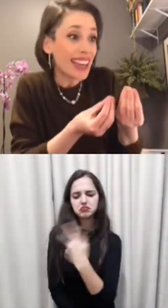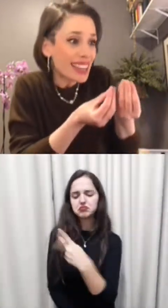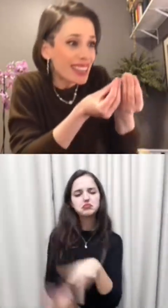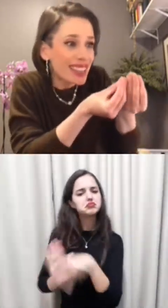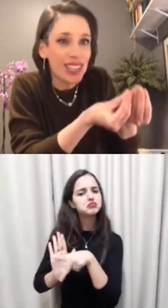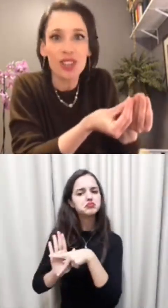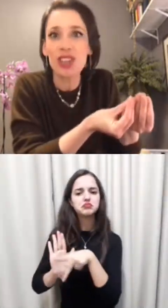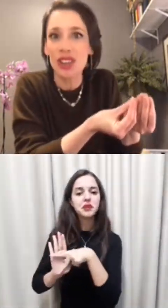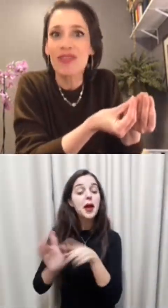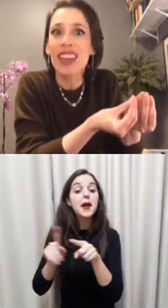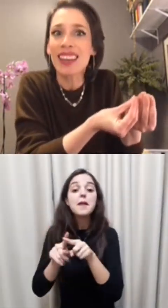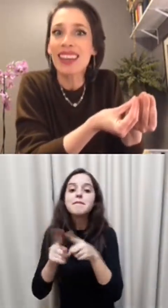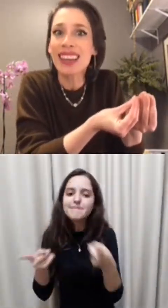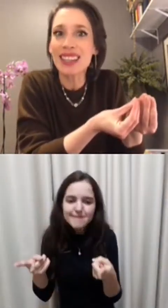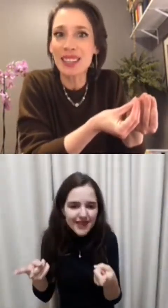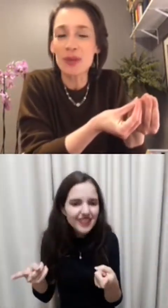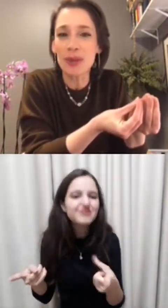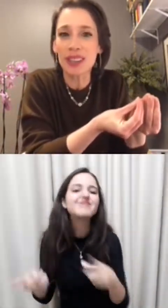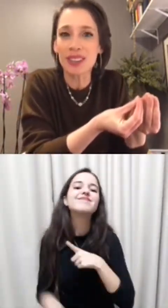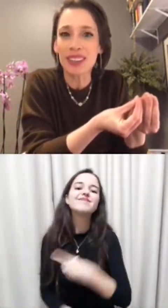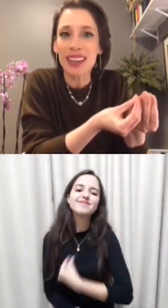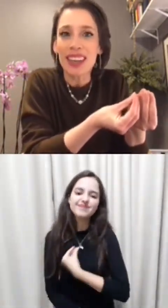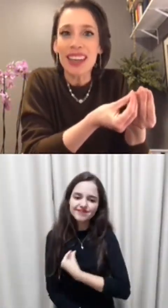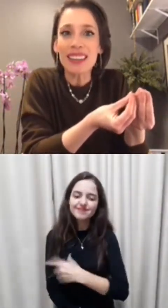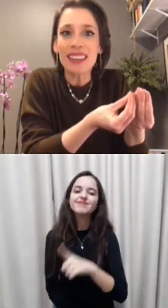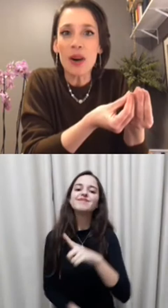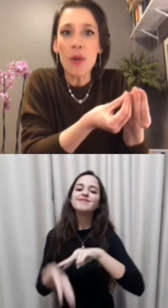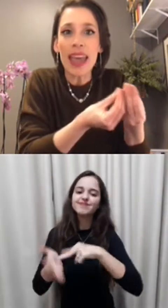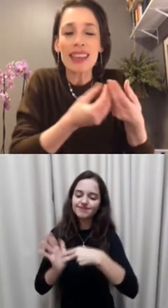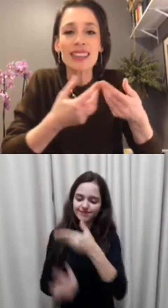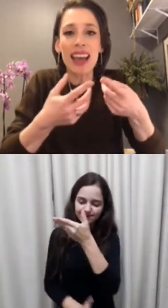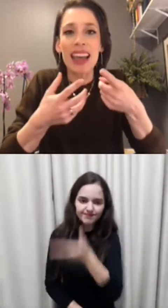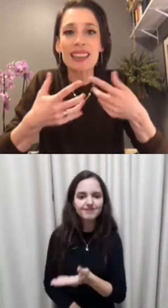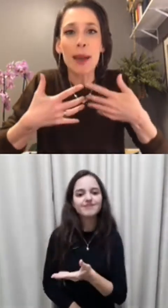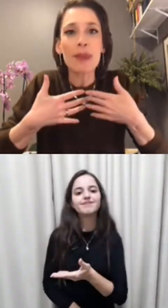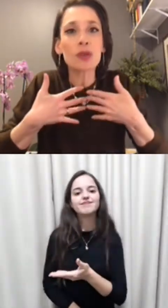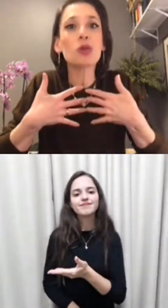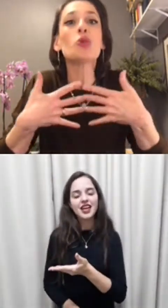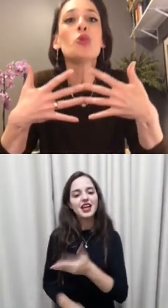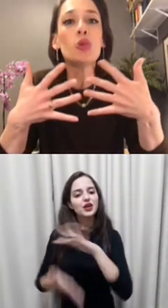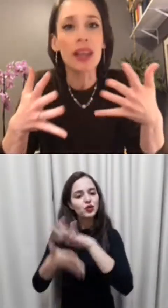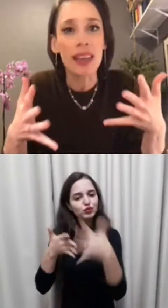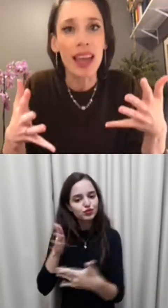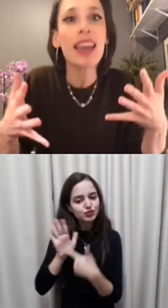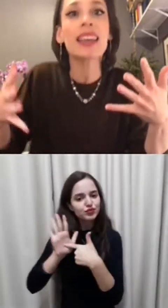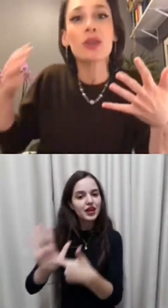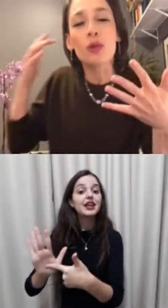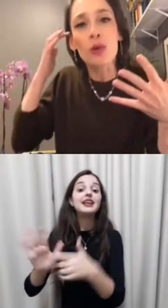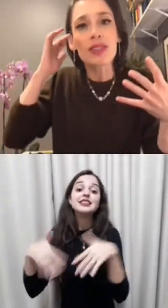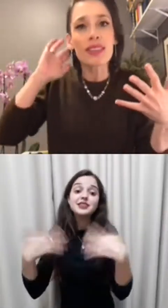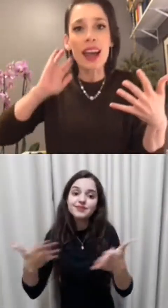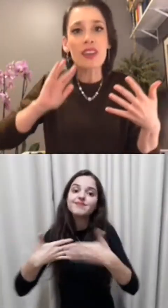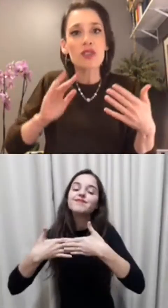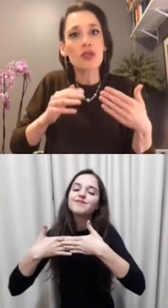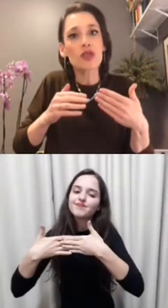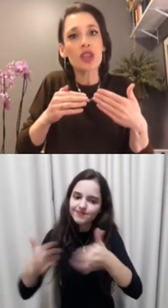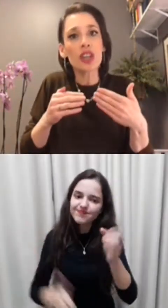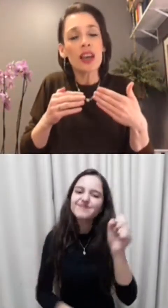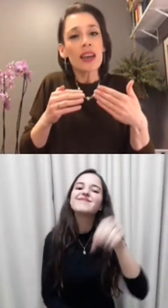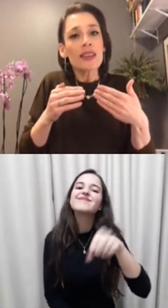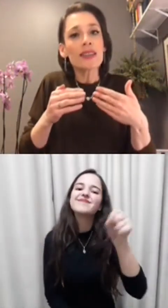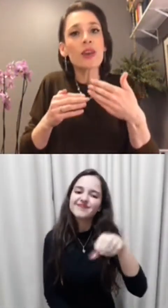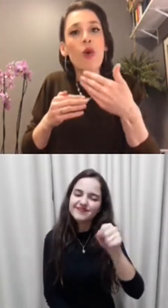ela existe, né, naquele ser humano. Então, essa abertura, né, que tu mostrastes